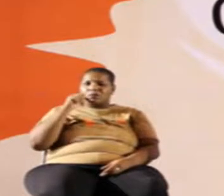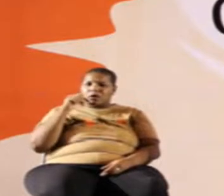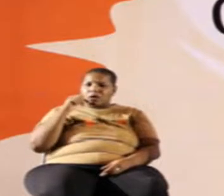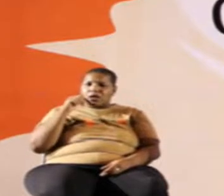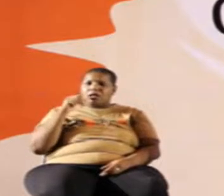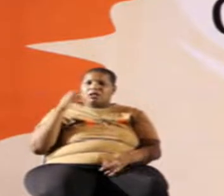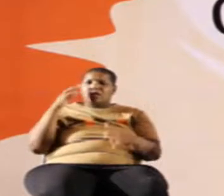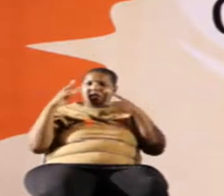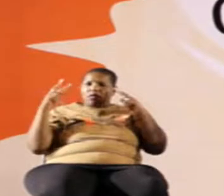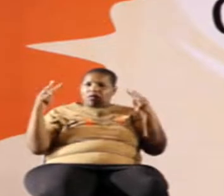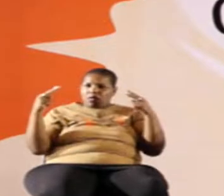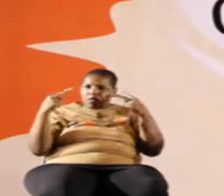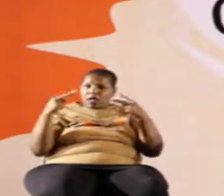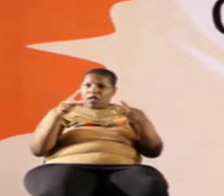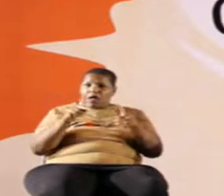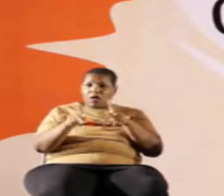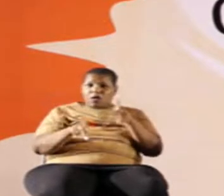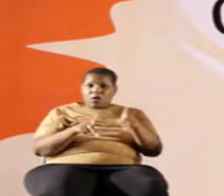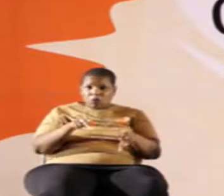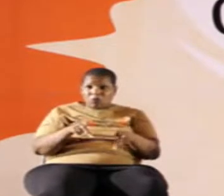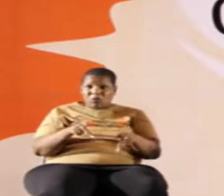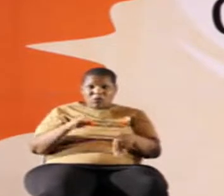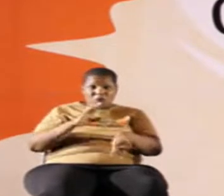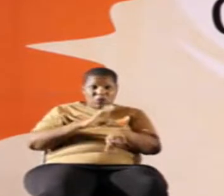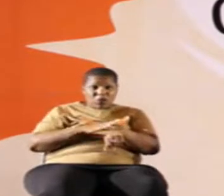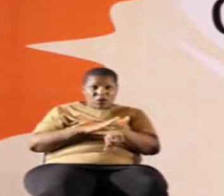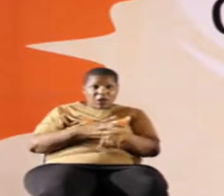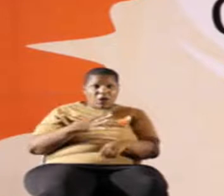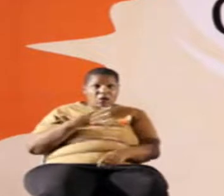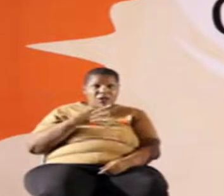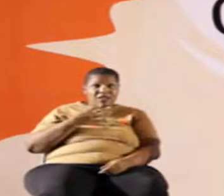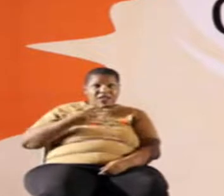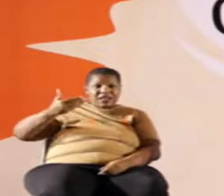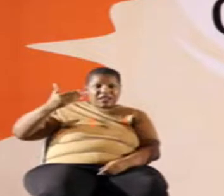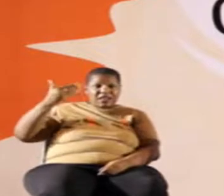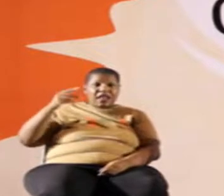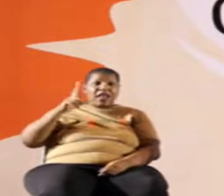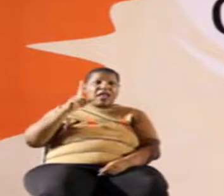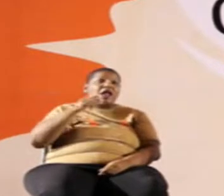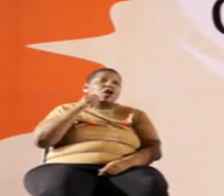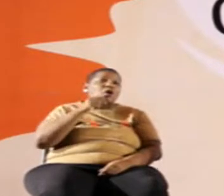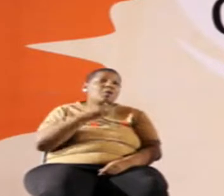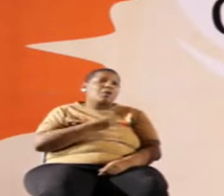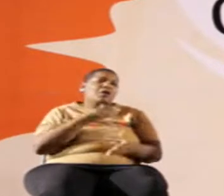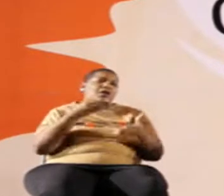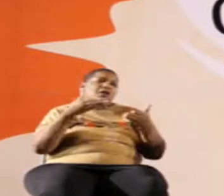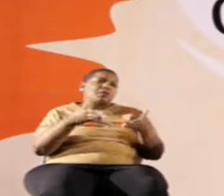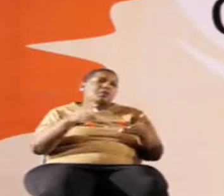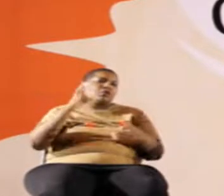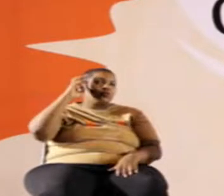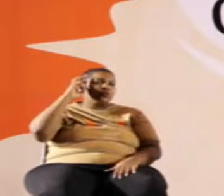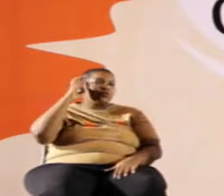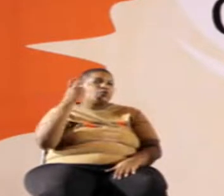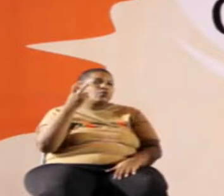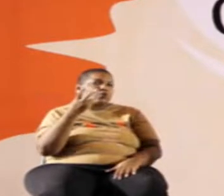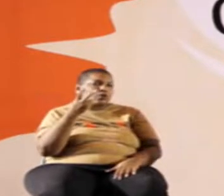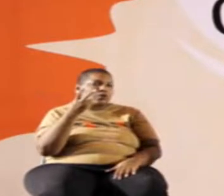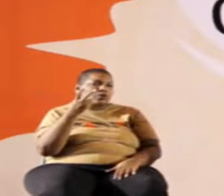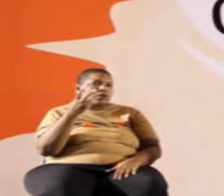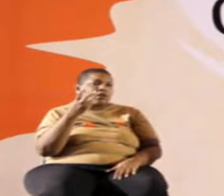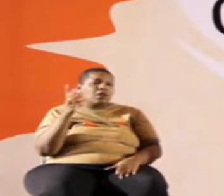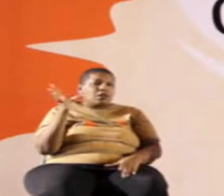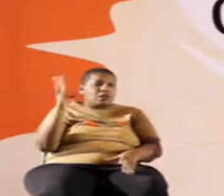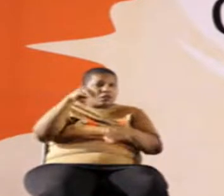notórias, públicas, que se conhecia naquele momento, eram mulheres que participavam da cultura. E dentro